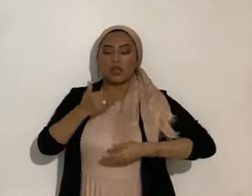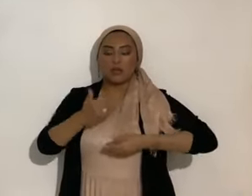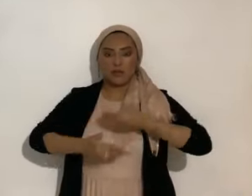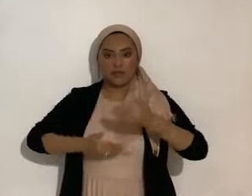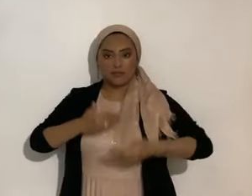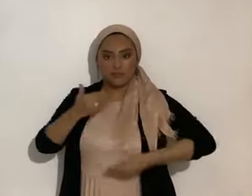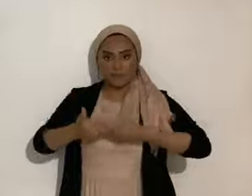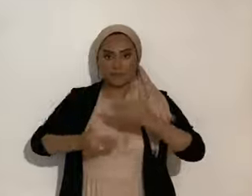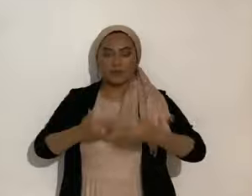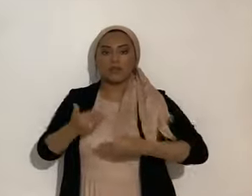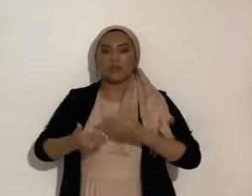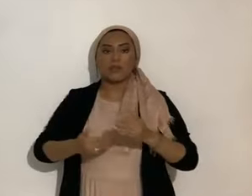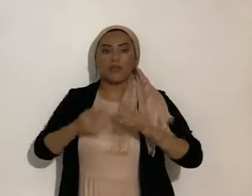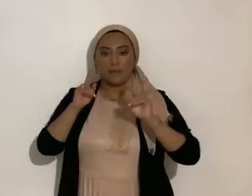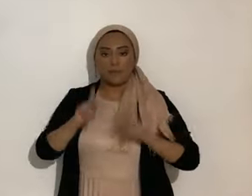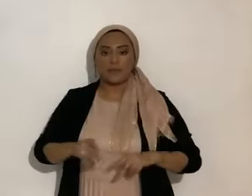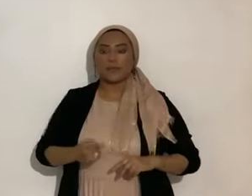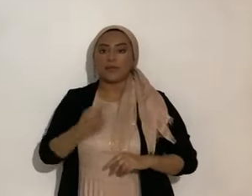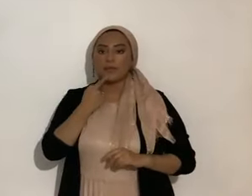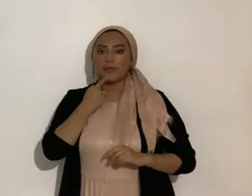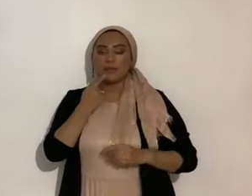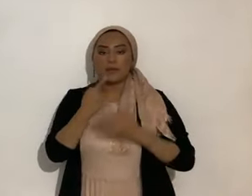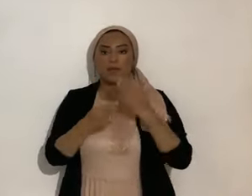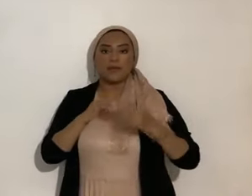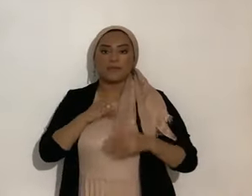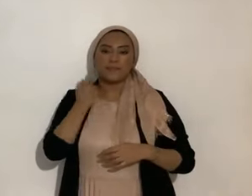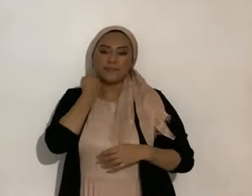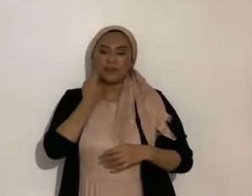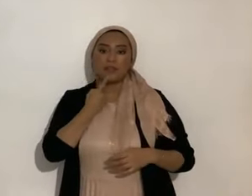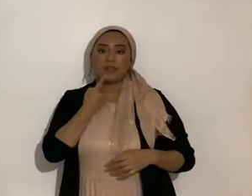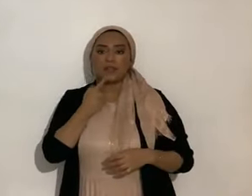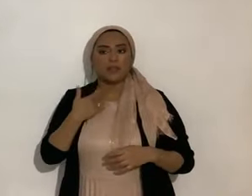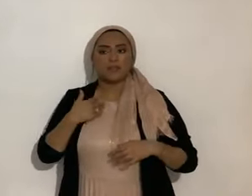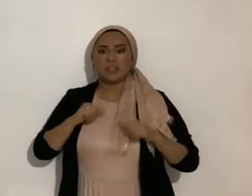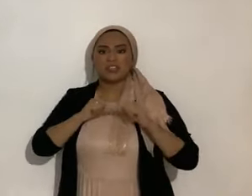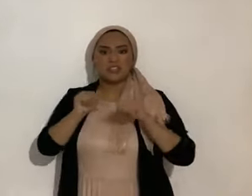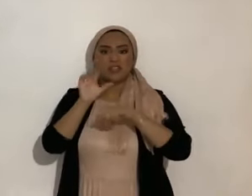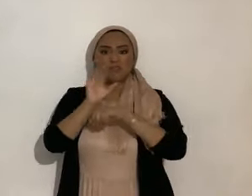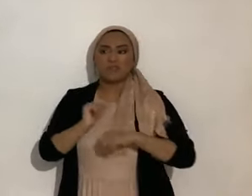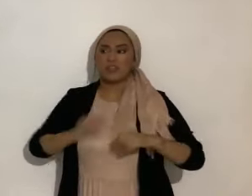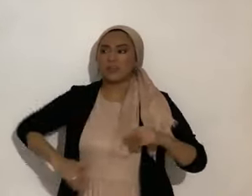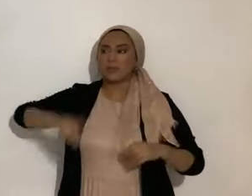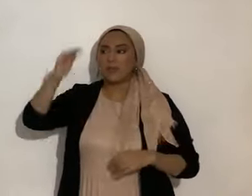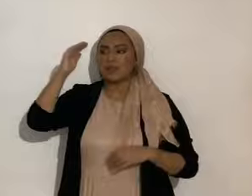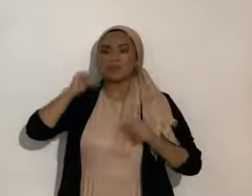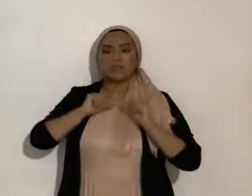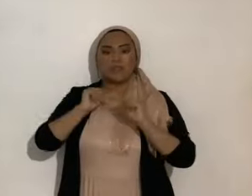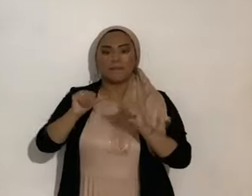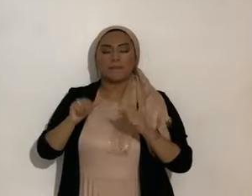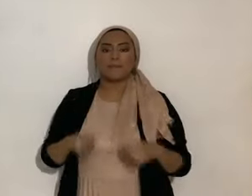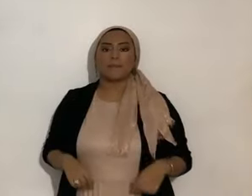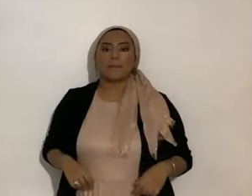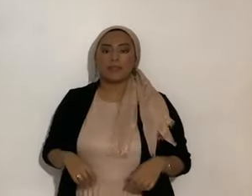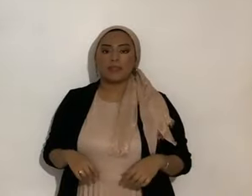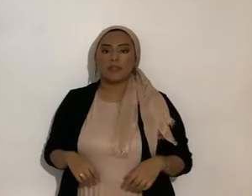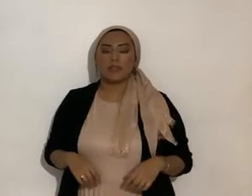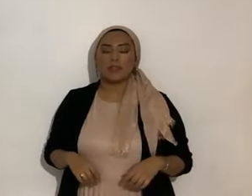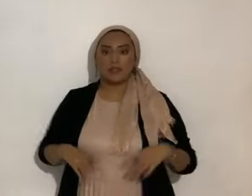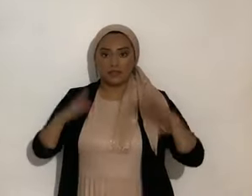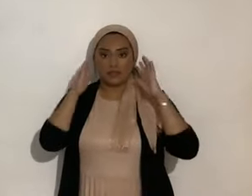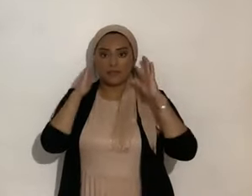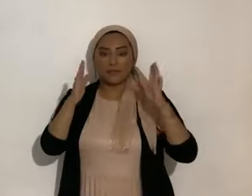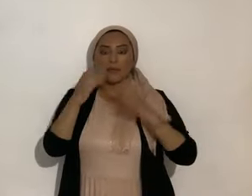y dicen las personas lo que acabo de mencionar hace un momento, así soy yo, así nací. Y prácticamente, atención a